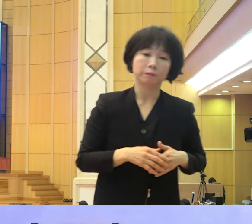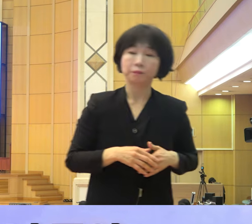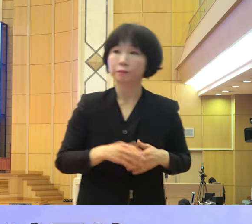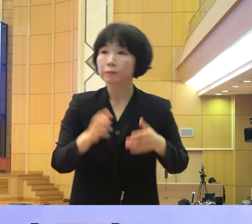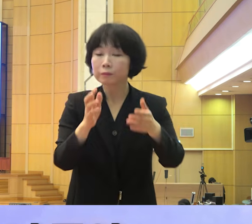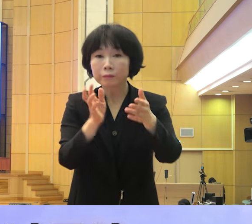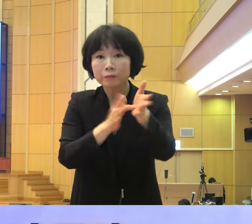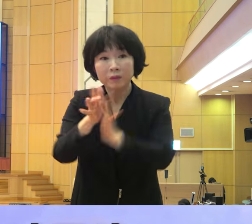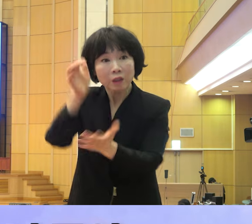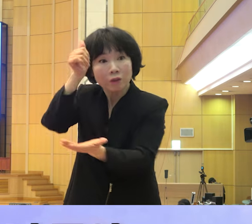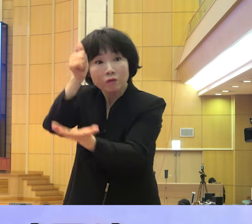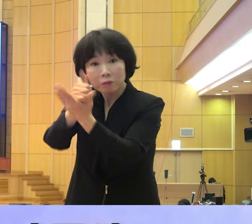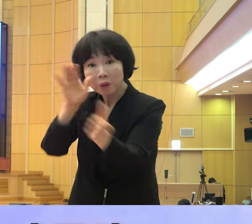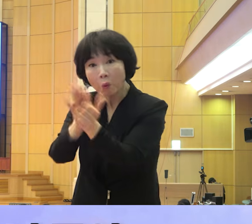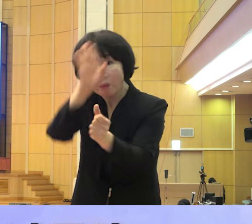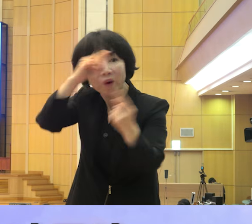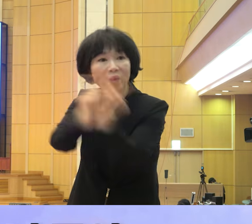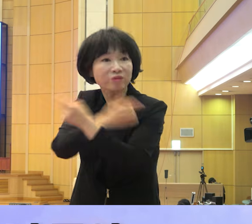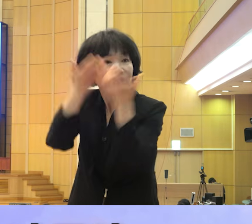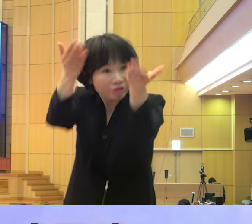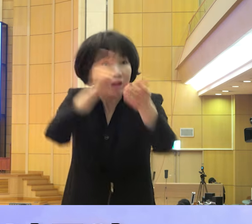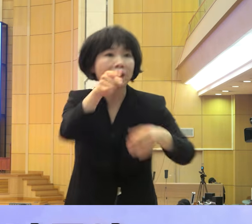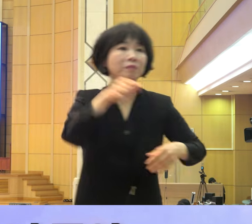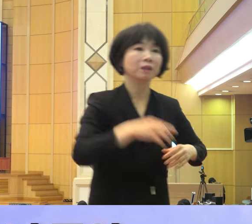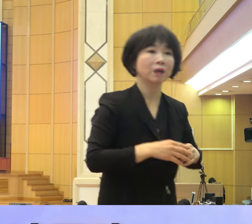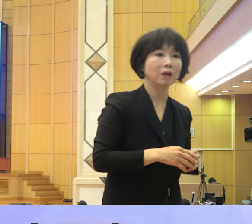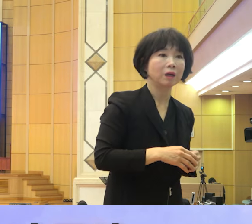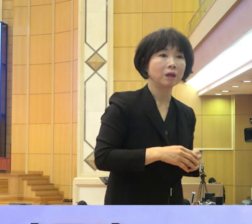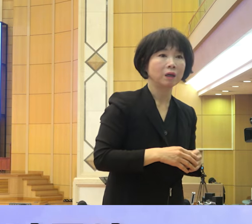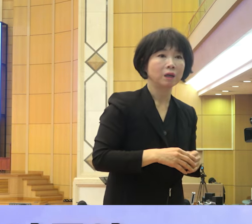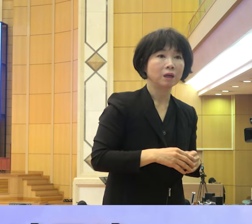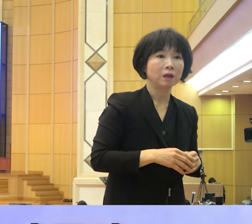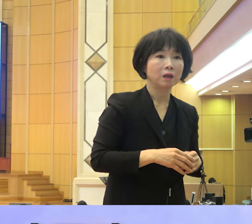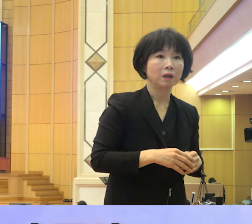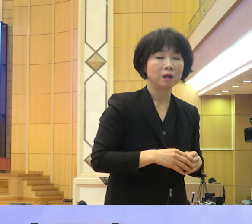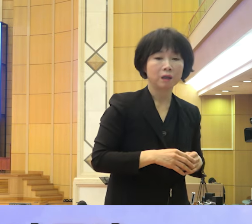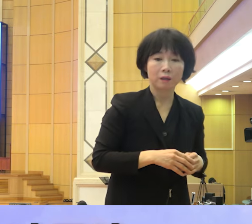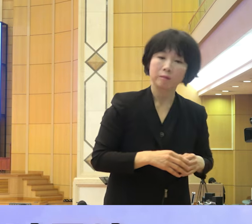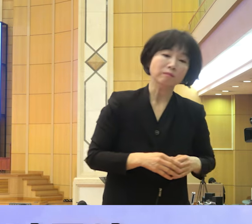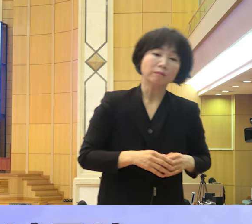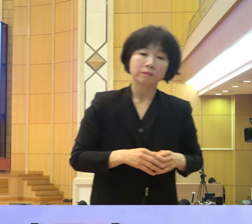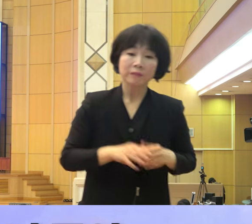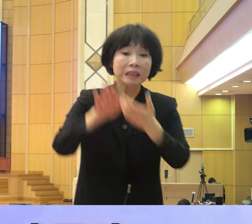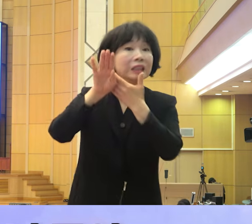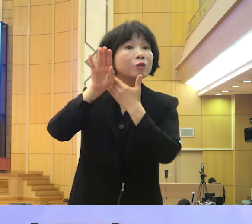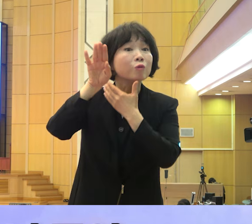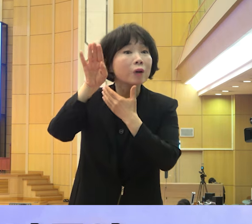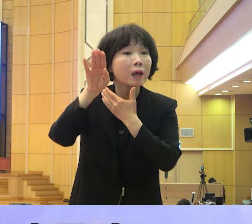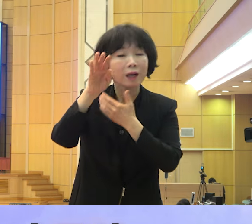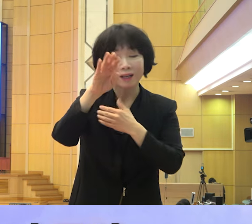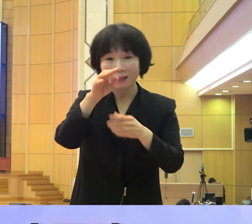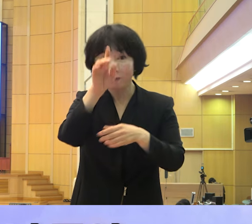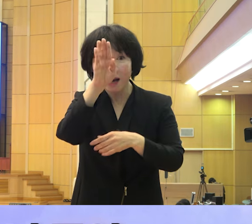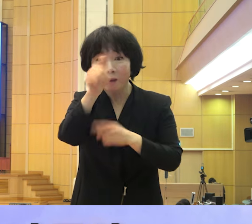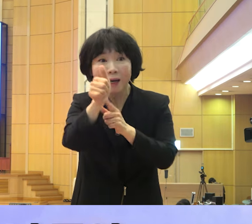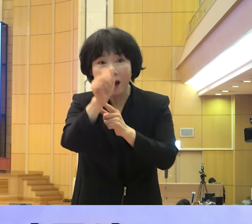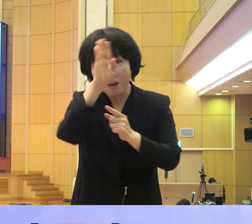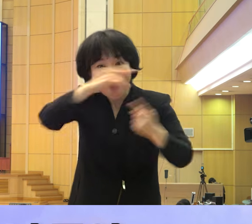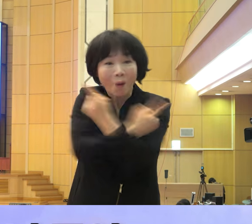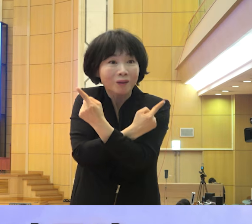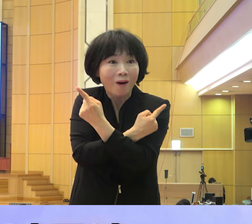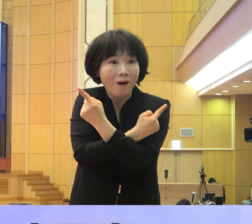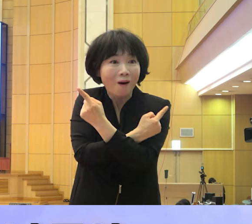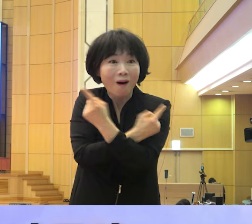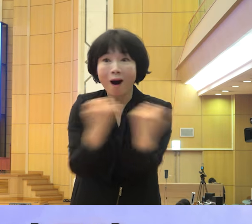예수님이 고쳐줬거든. 그 후에 예수께서 성전에서 고침받고 나니까